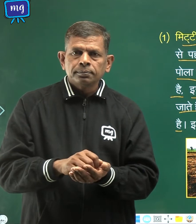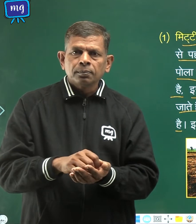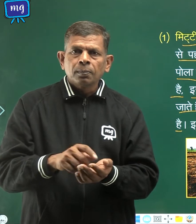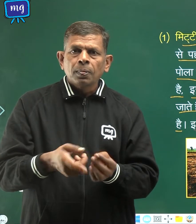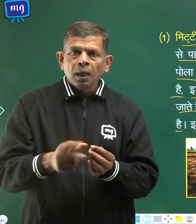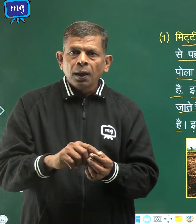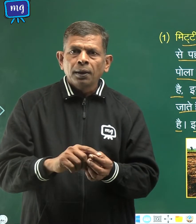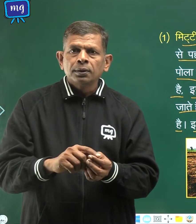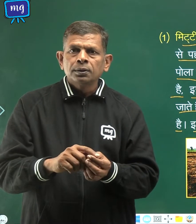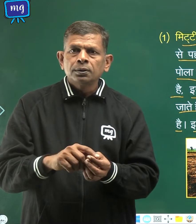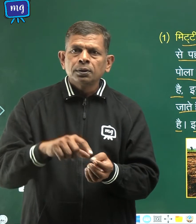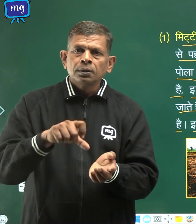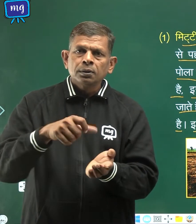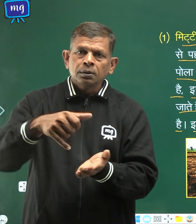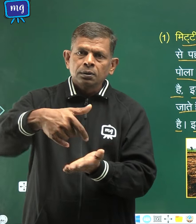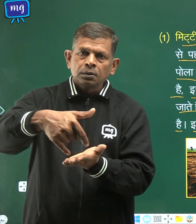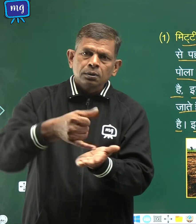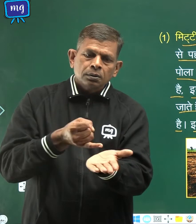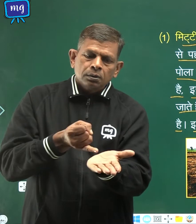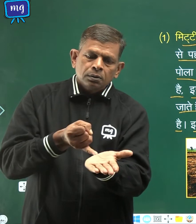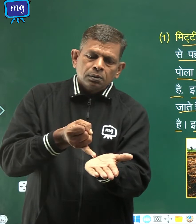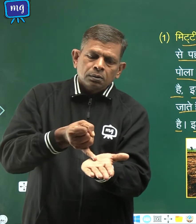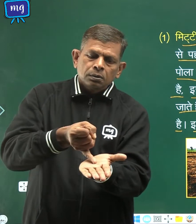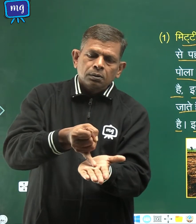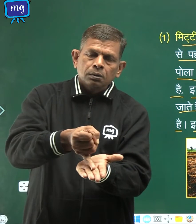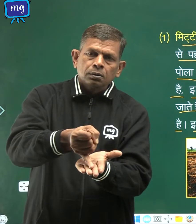इसे हल चलाकर